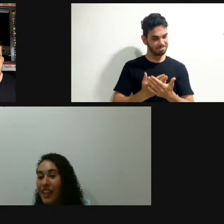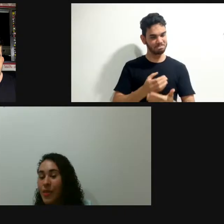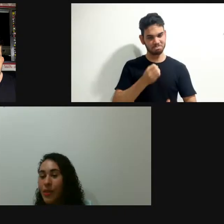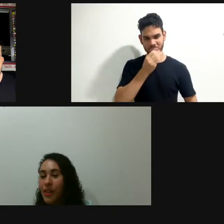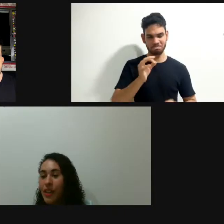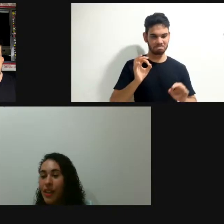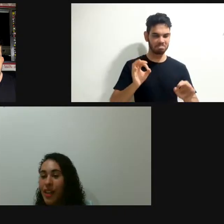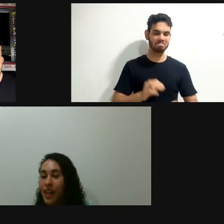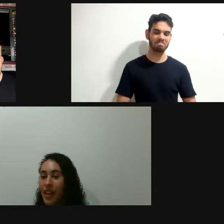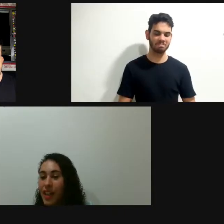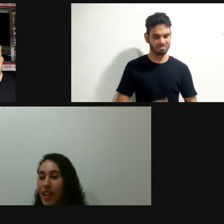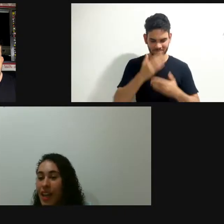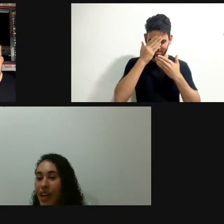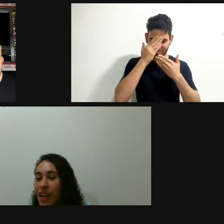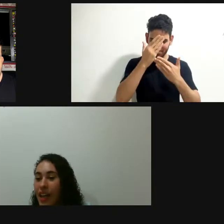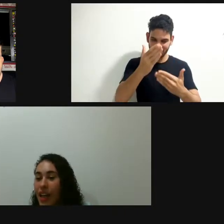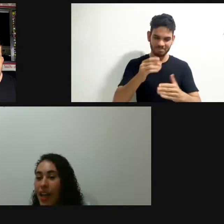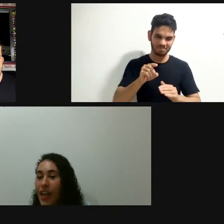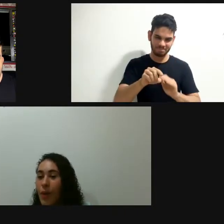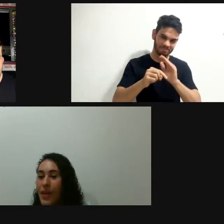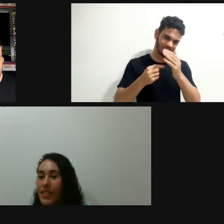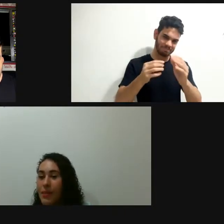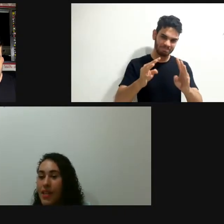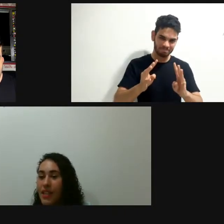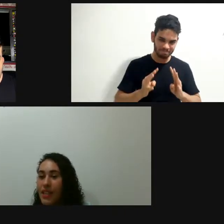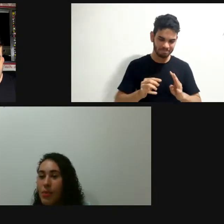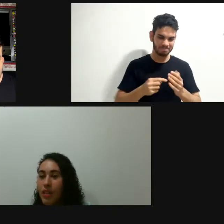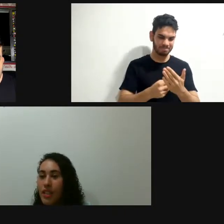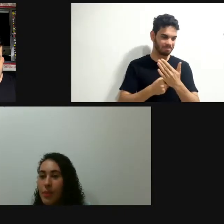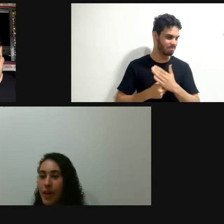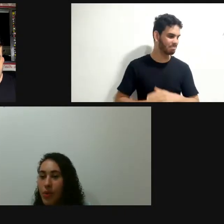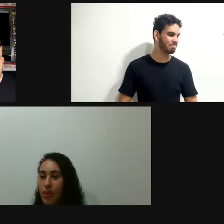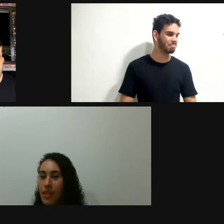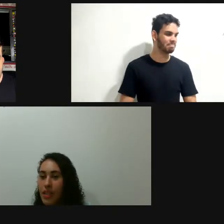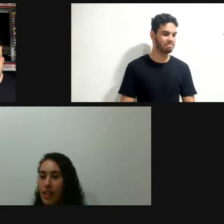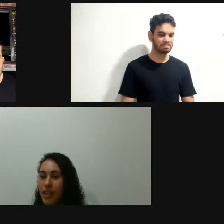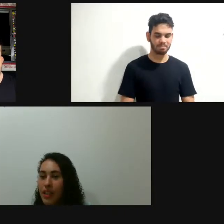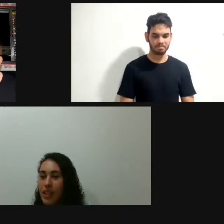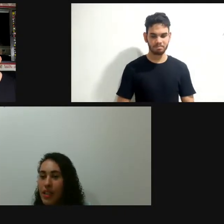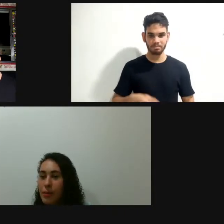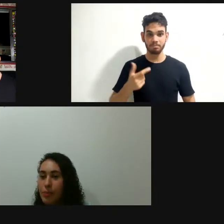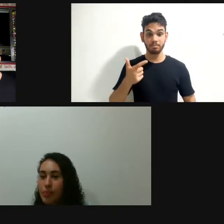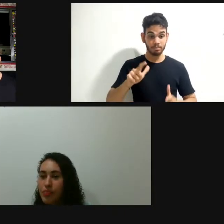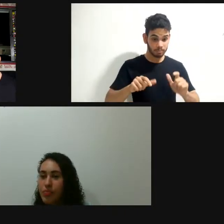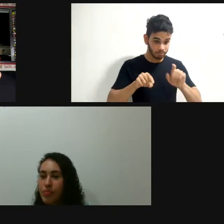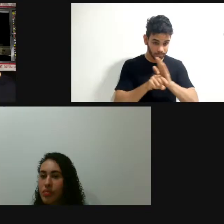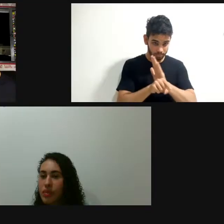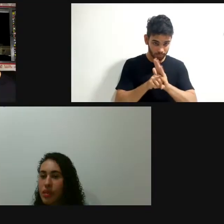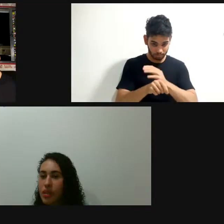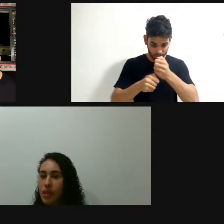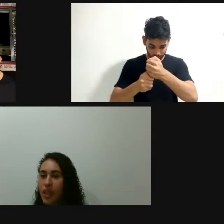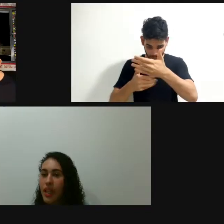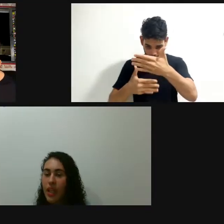Obrigado, meu amigo. Obrigado, Matias, por estar assistindo. Eu percebi que tem muitas perguntas aqui